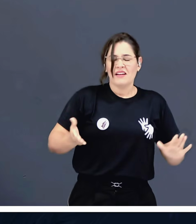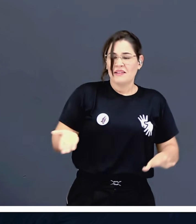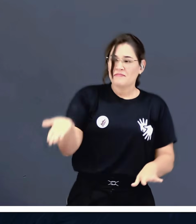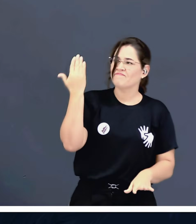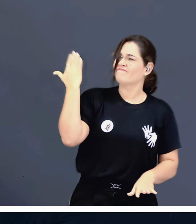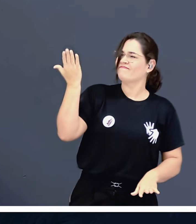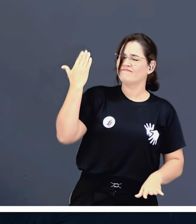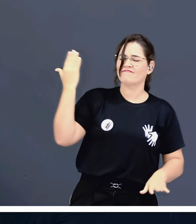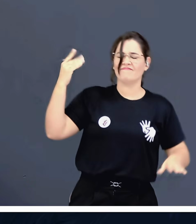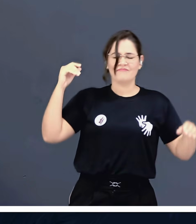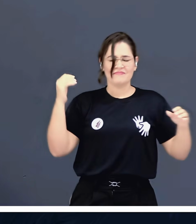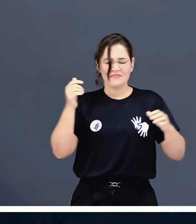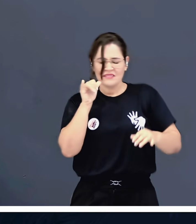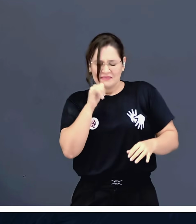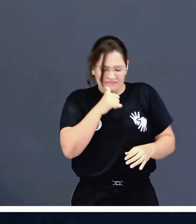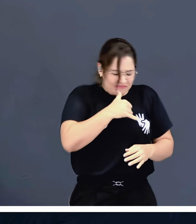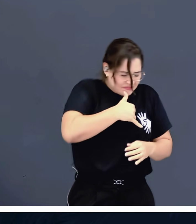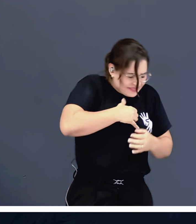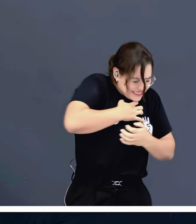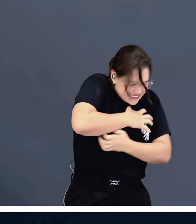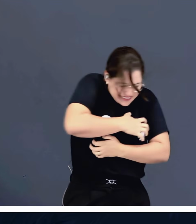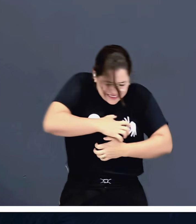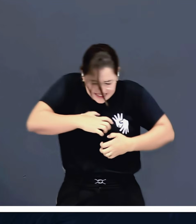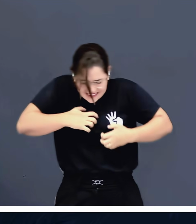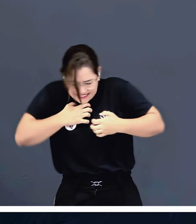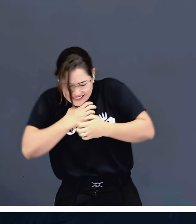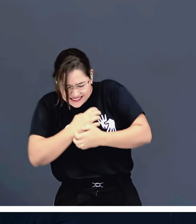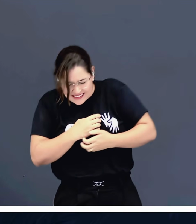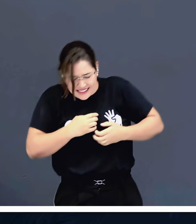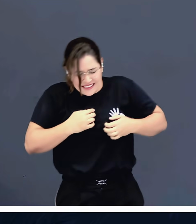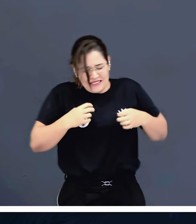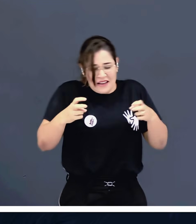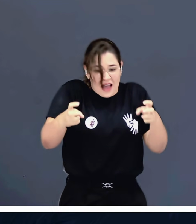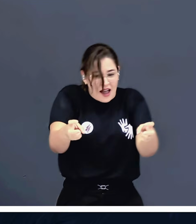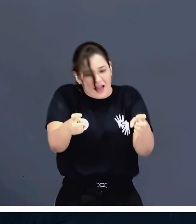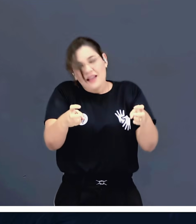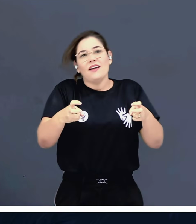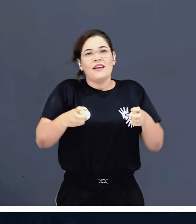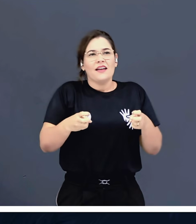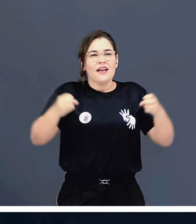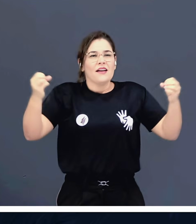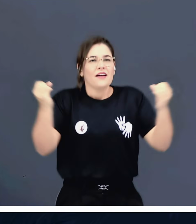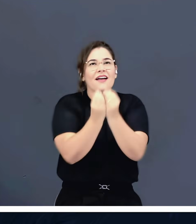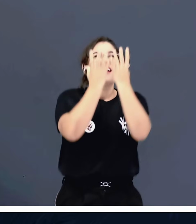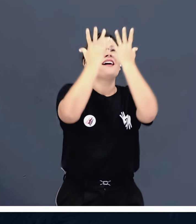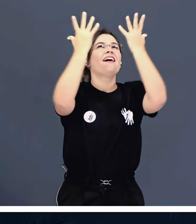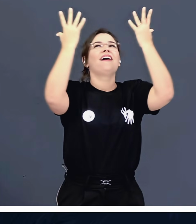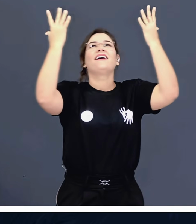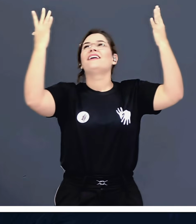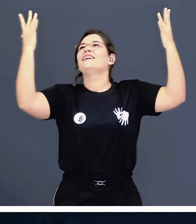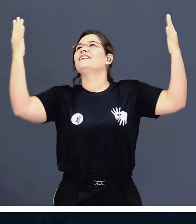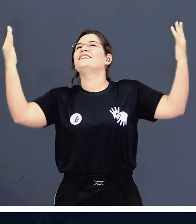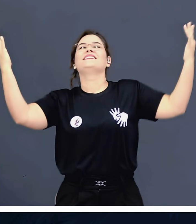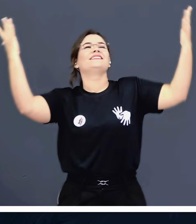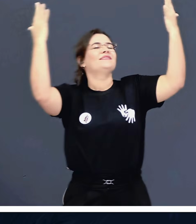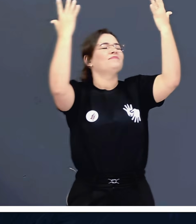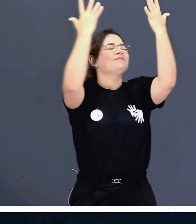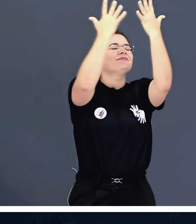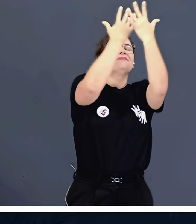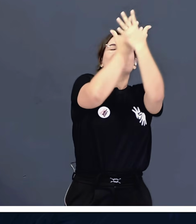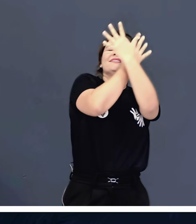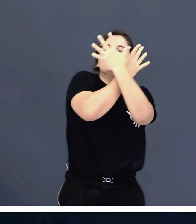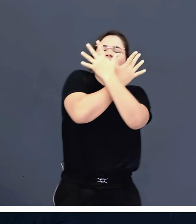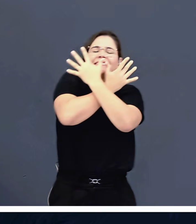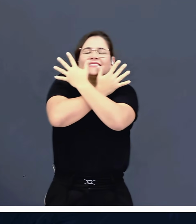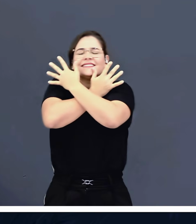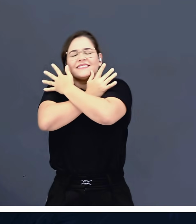ouvi só tua voz, brilhou o sol tão lindo e me aqueceu.